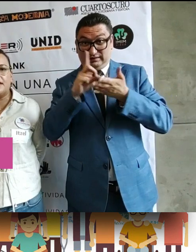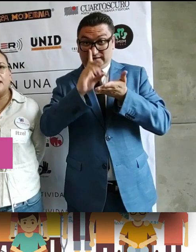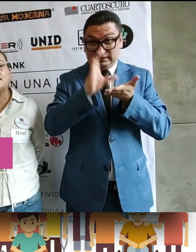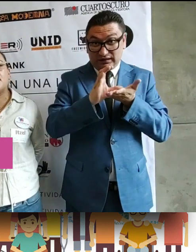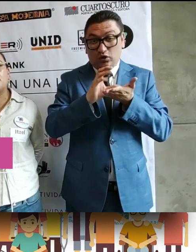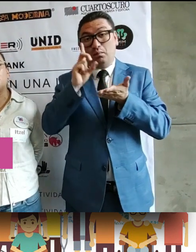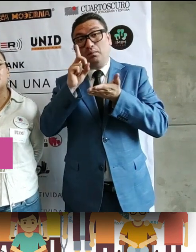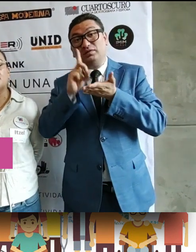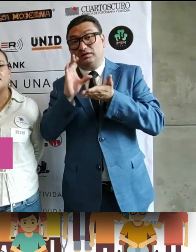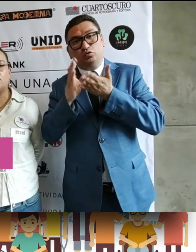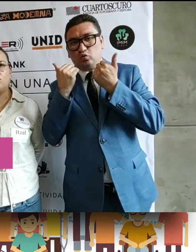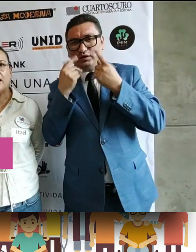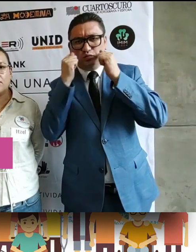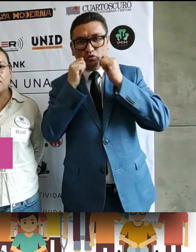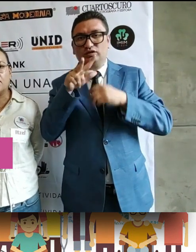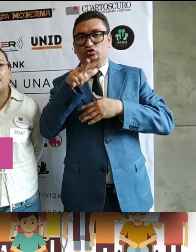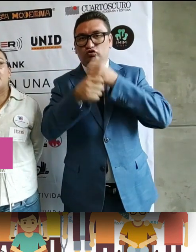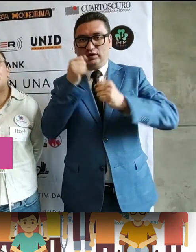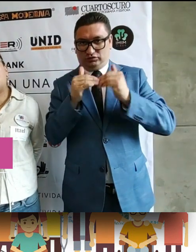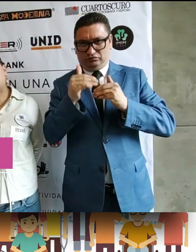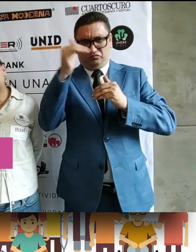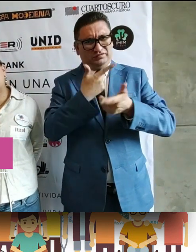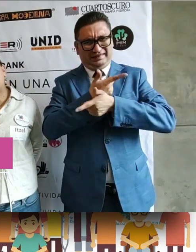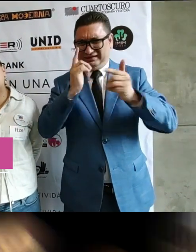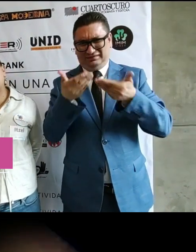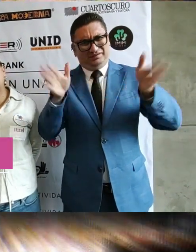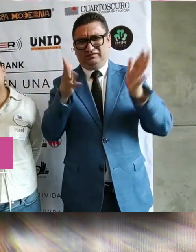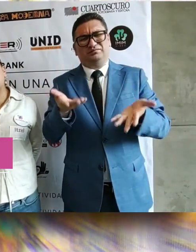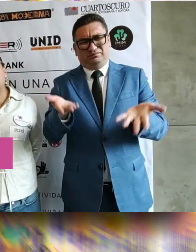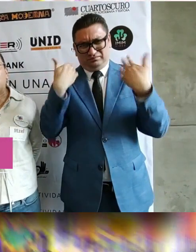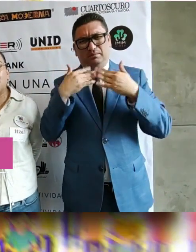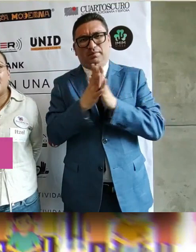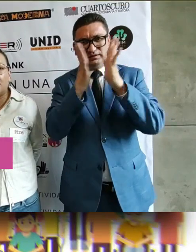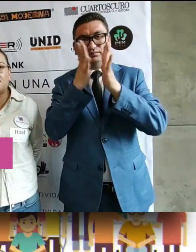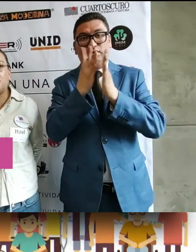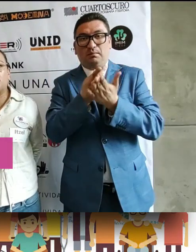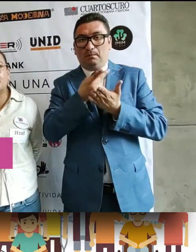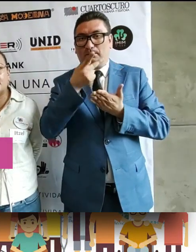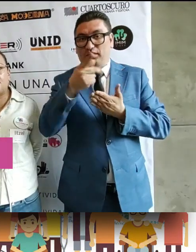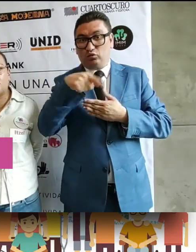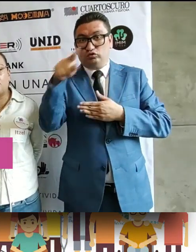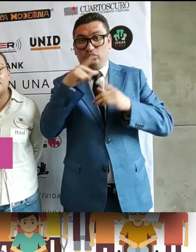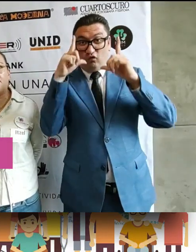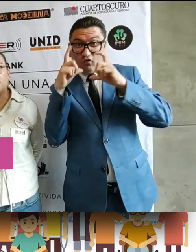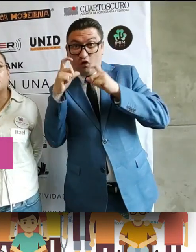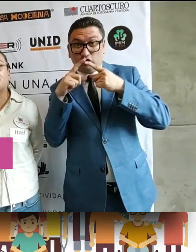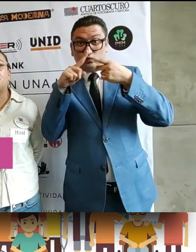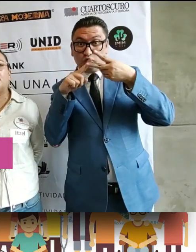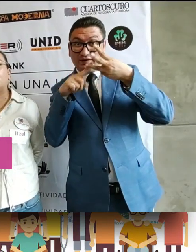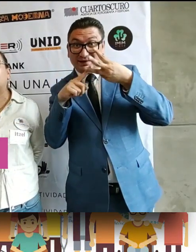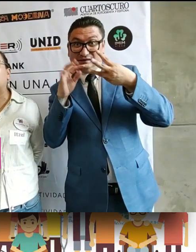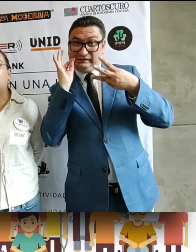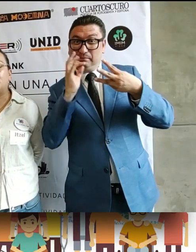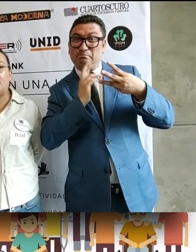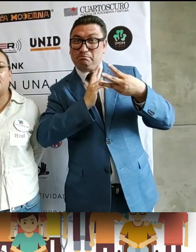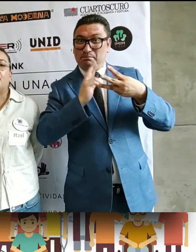sin discapacidad que sean mayores de 18 años La idea es premiar las mejores tres fotos que